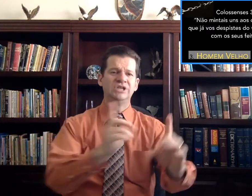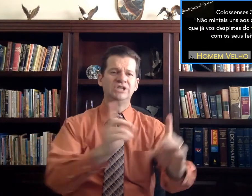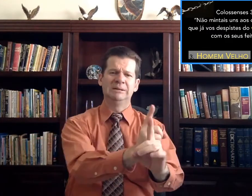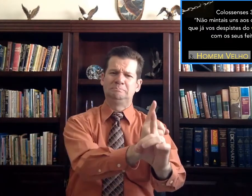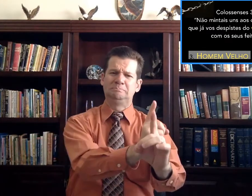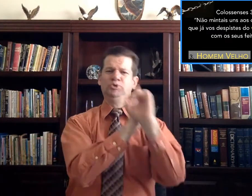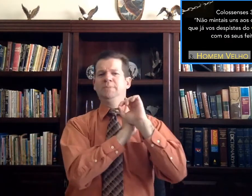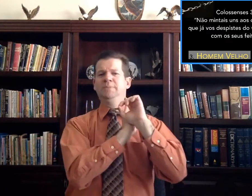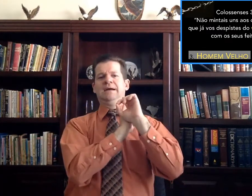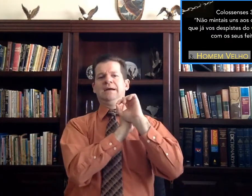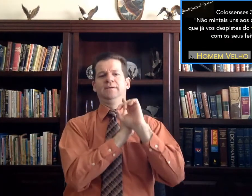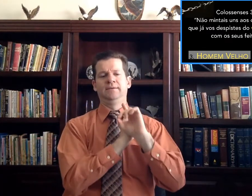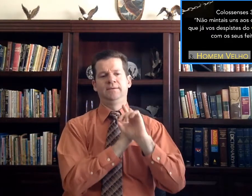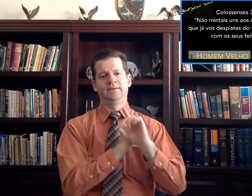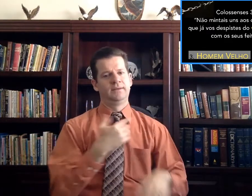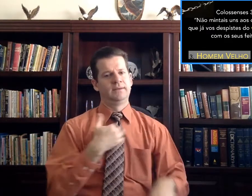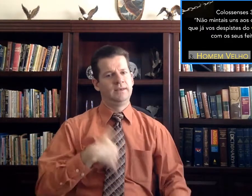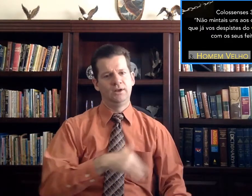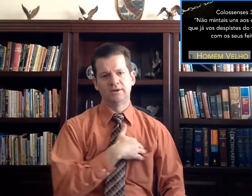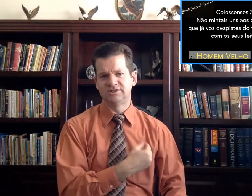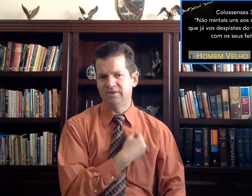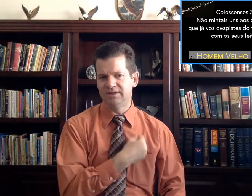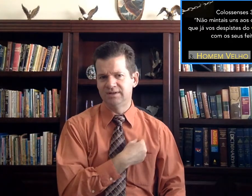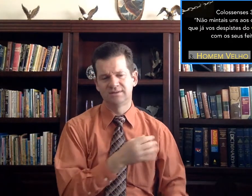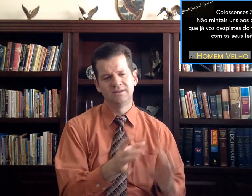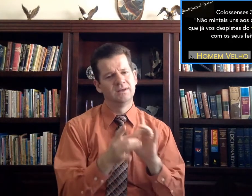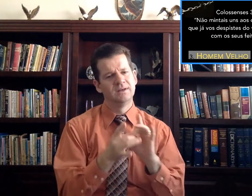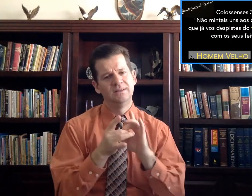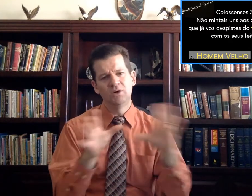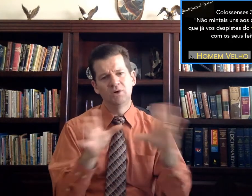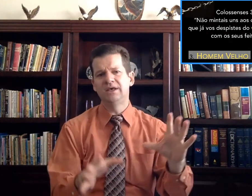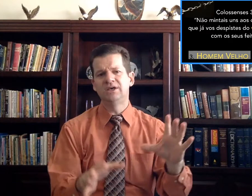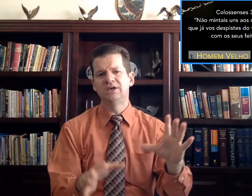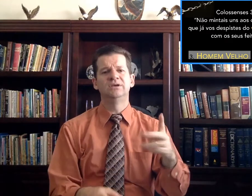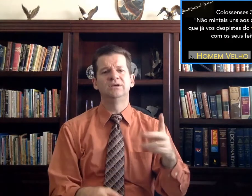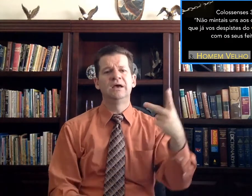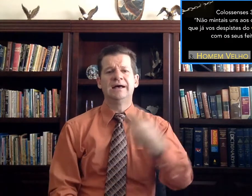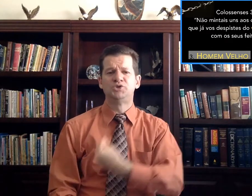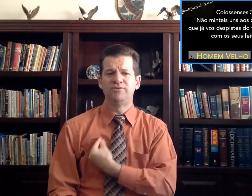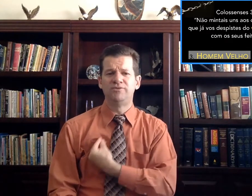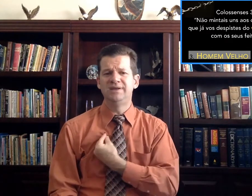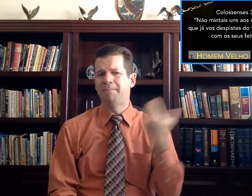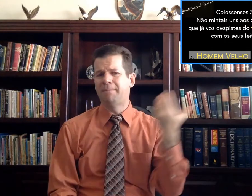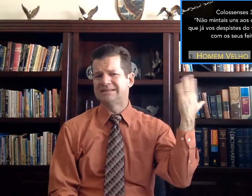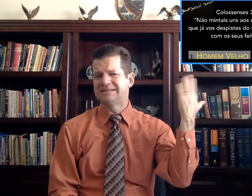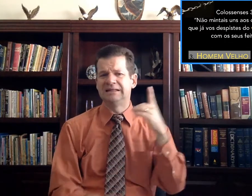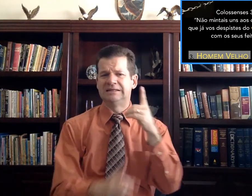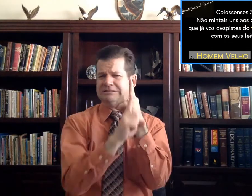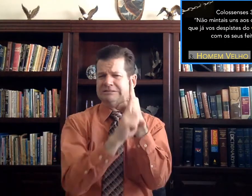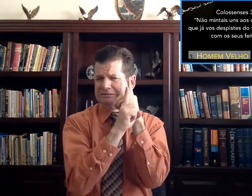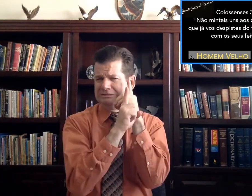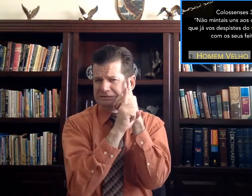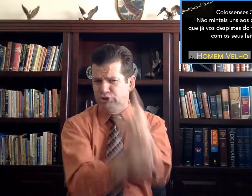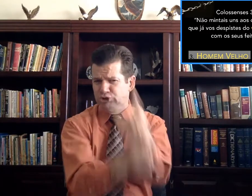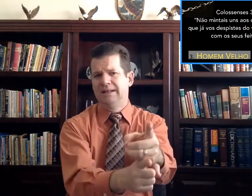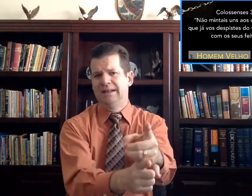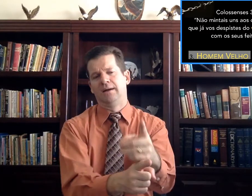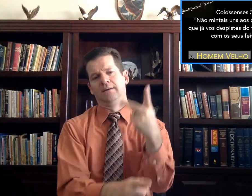deixar dominar em nossas vidas. Não deixe a sua vida passada dominar